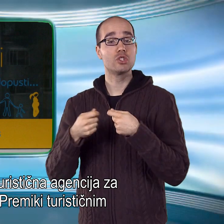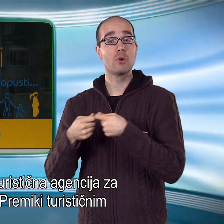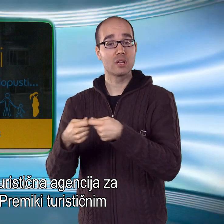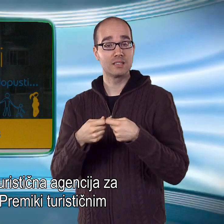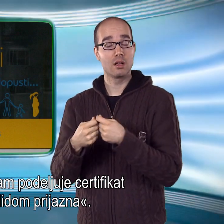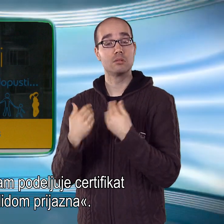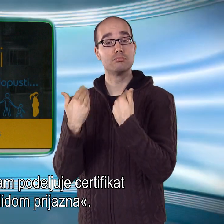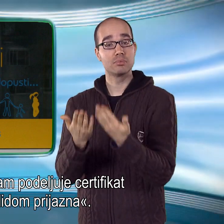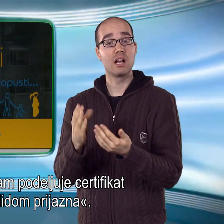prijazna.